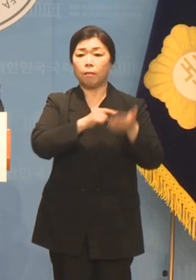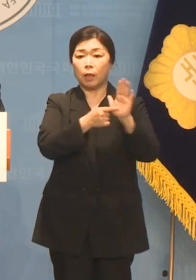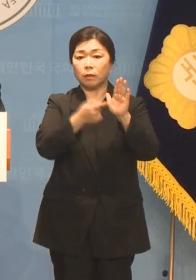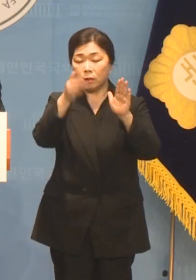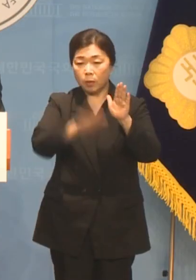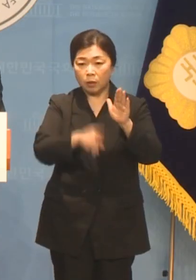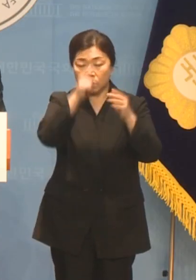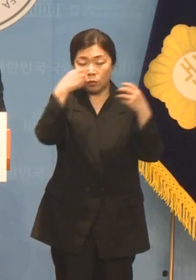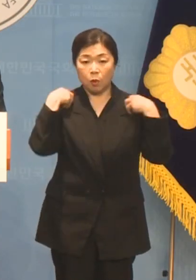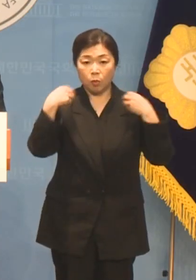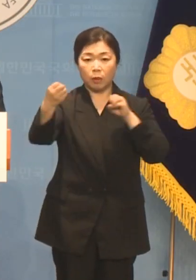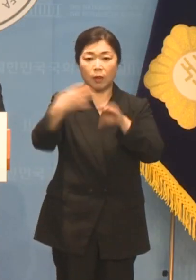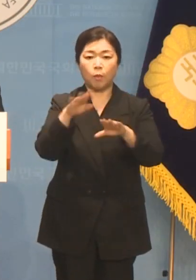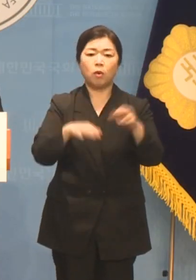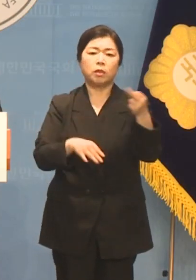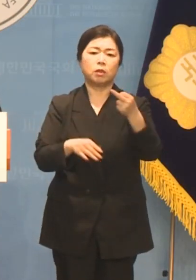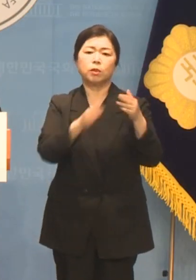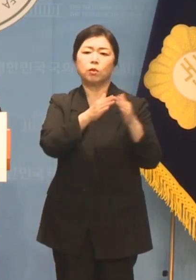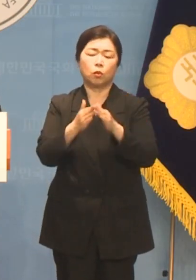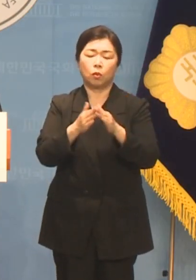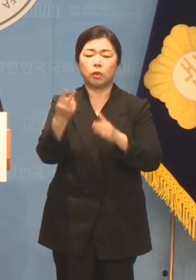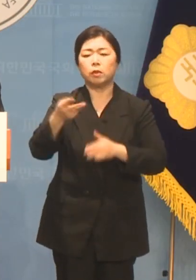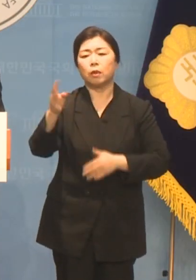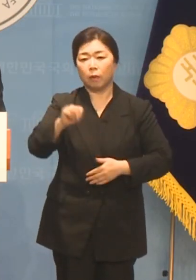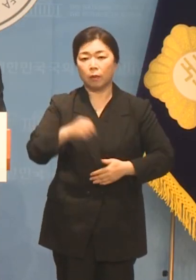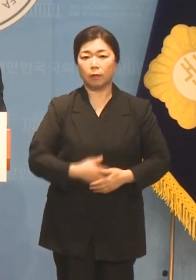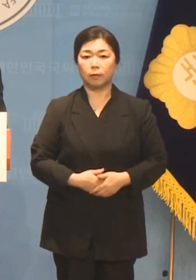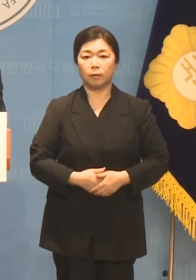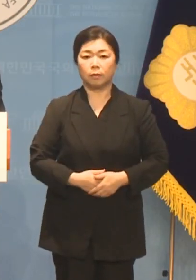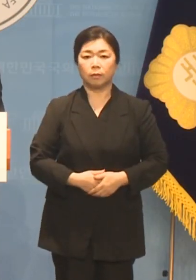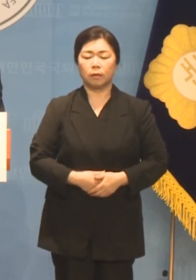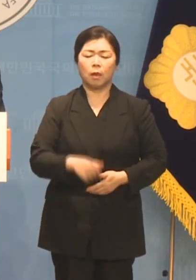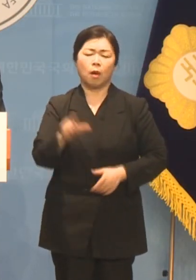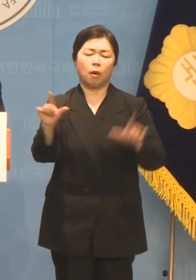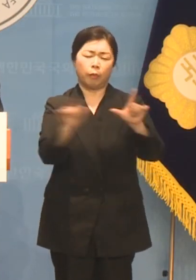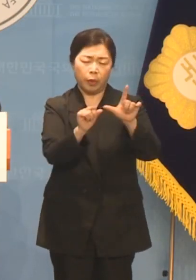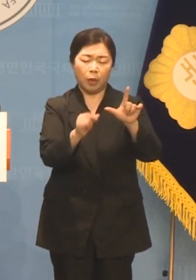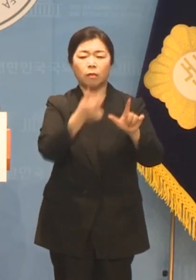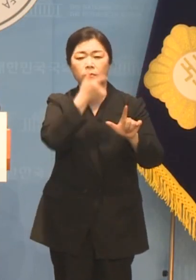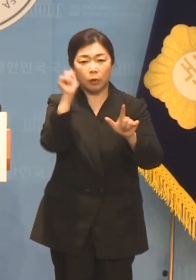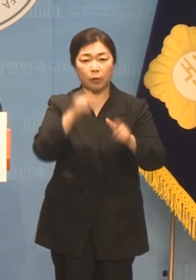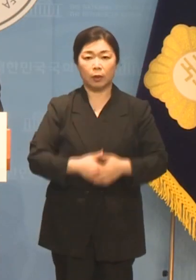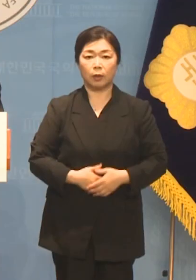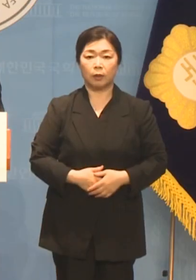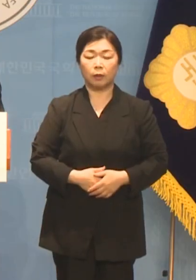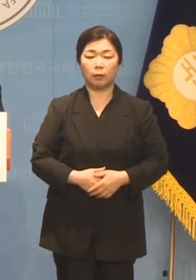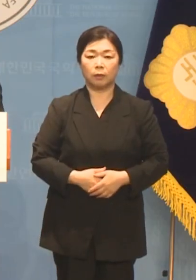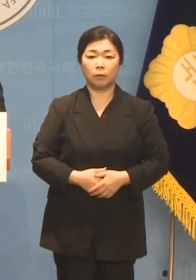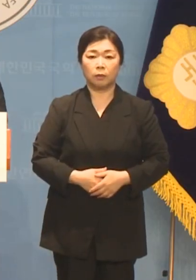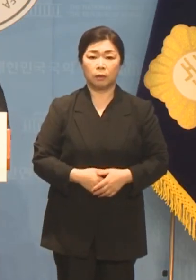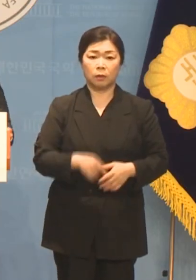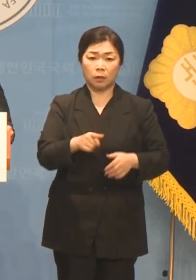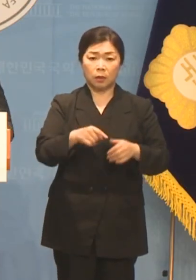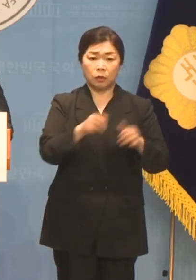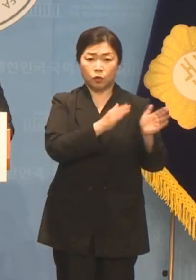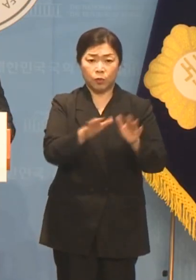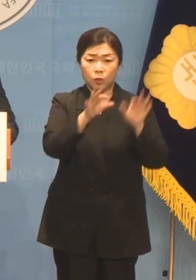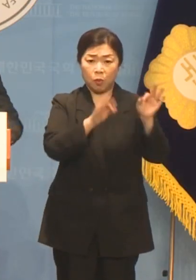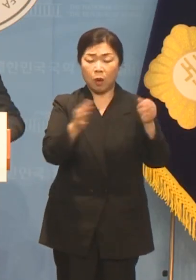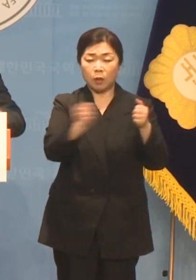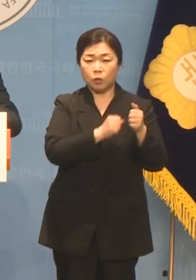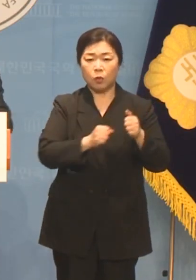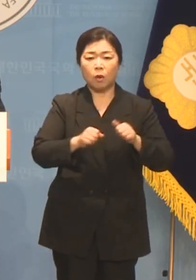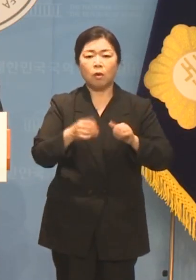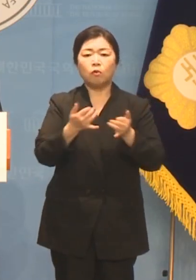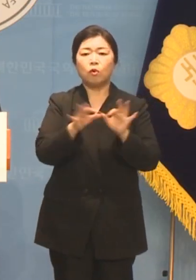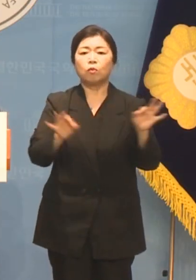정부가 내놓은 답은 고작 12조 2천억 원입니다. 은발에 오줌 누는 격입니다. 이래서는 민생 절벽에 대응할 수가